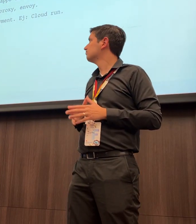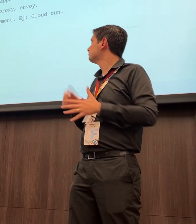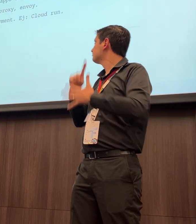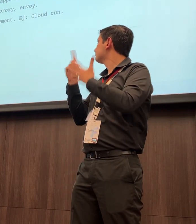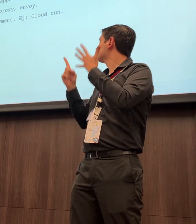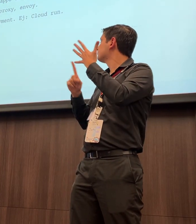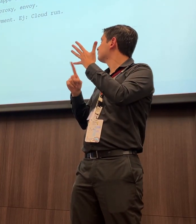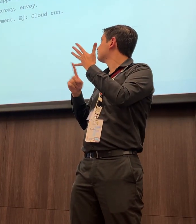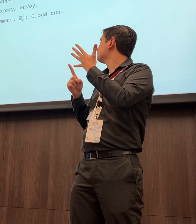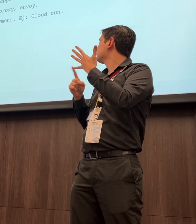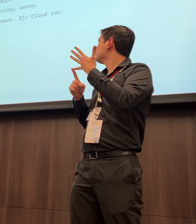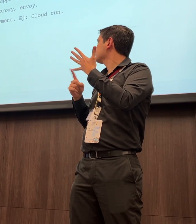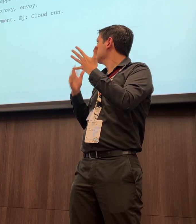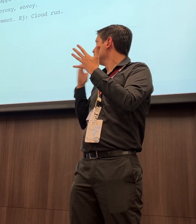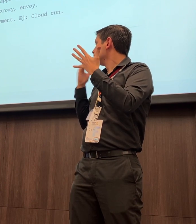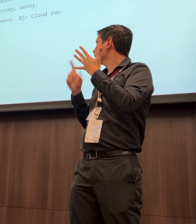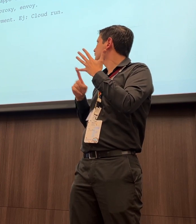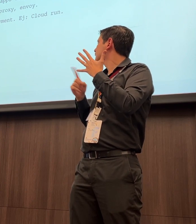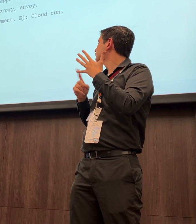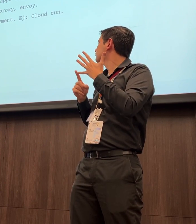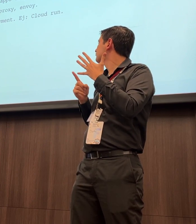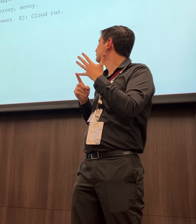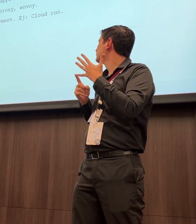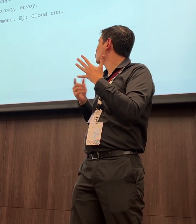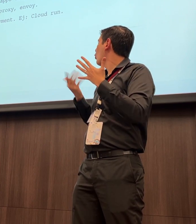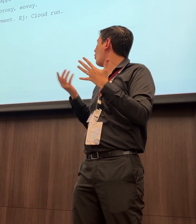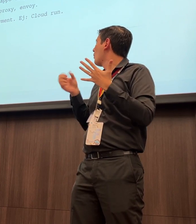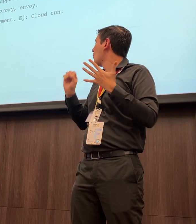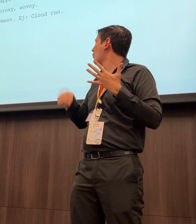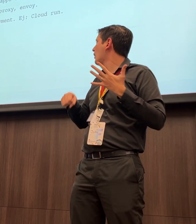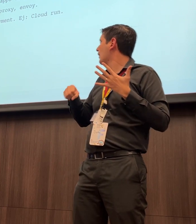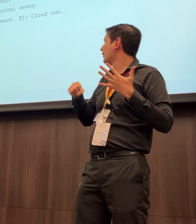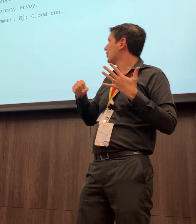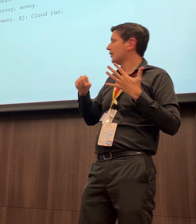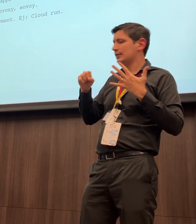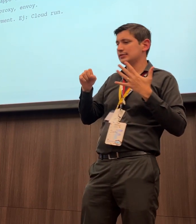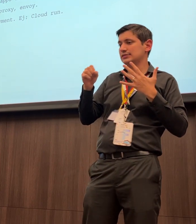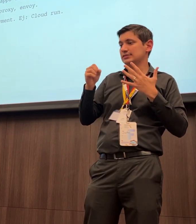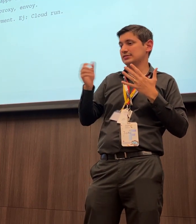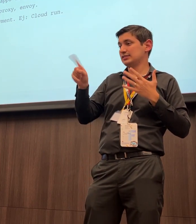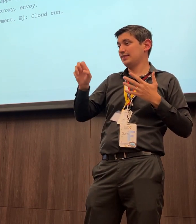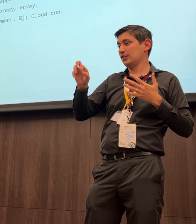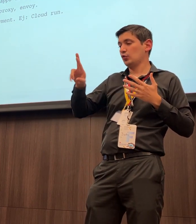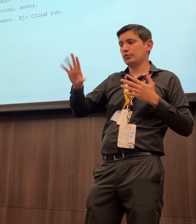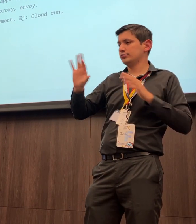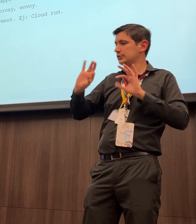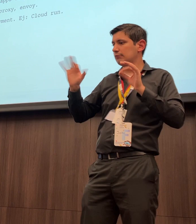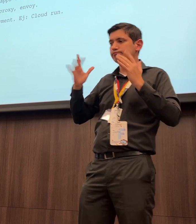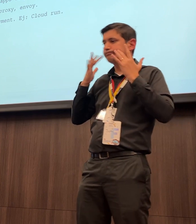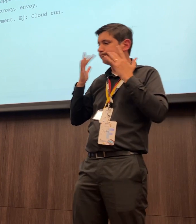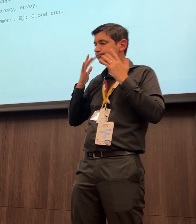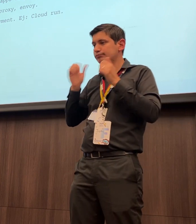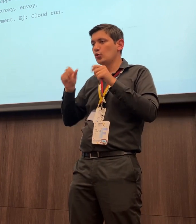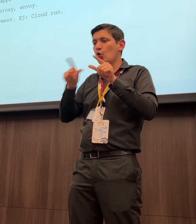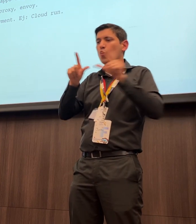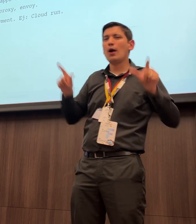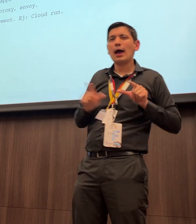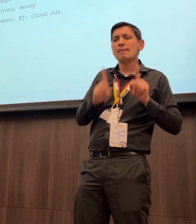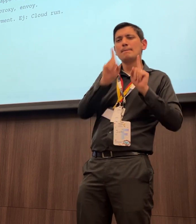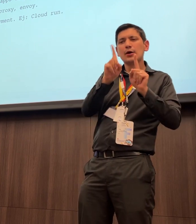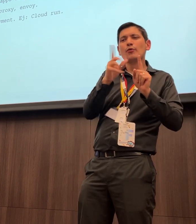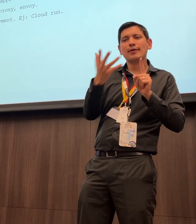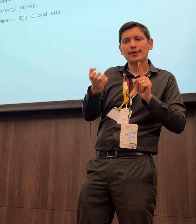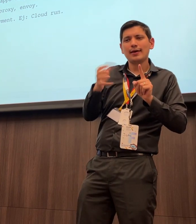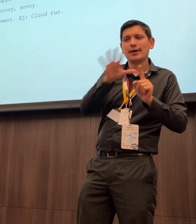Y bueno, otras cosas, por ejemplo, que vamos a ver es cómo hacemos para deployar el servidor una vez que ya lo tenemos. Ya estamos trabajando localmente, pero queremos